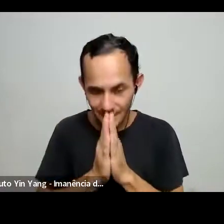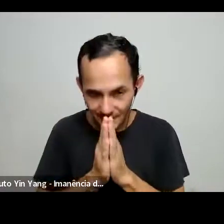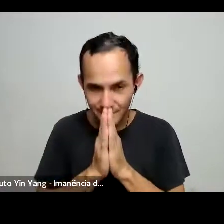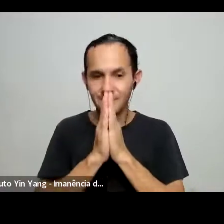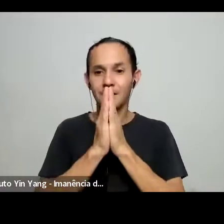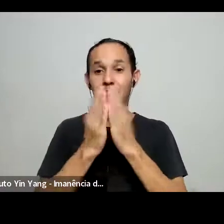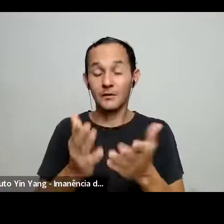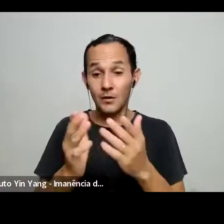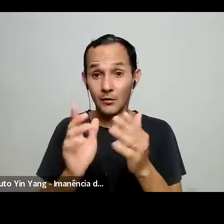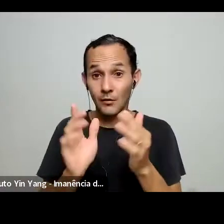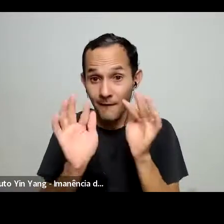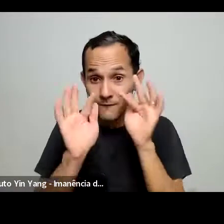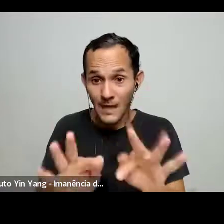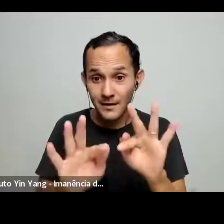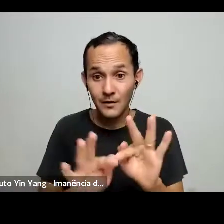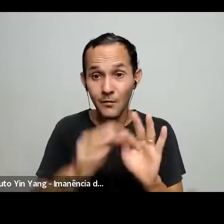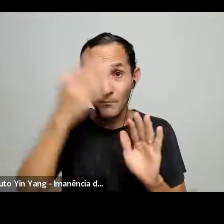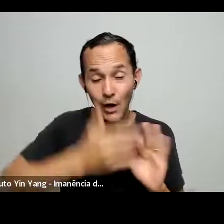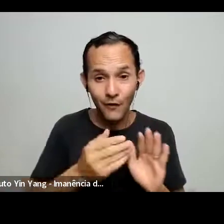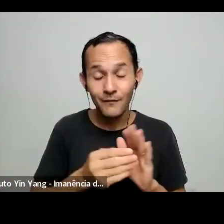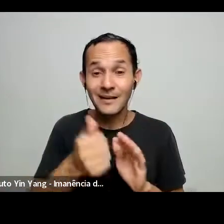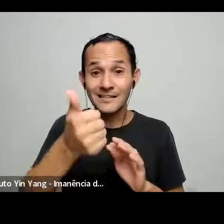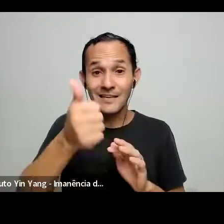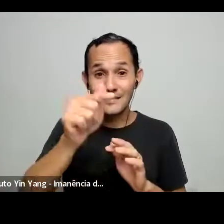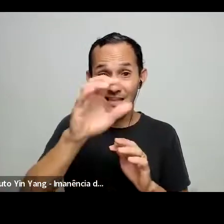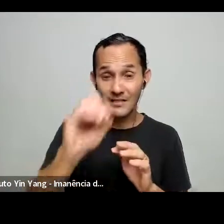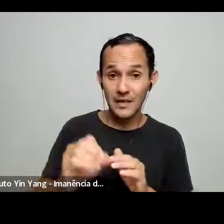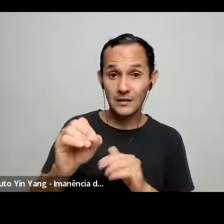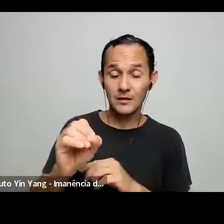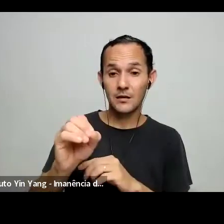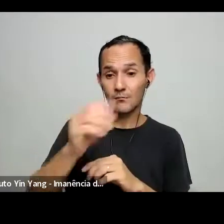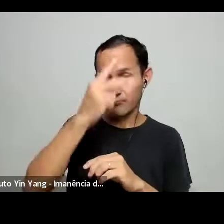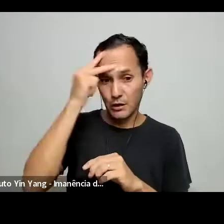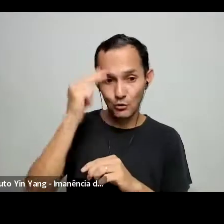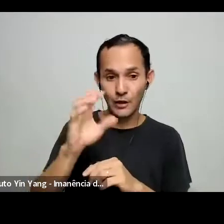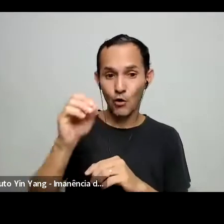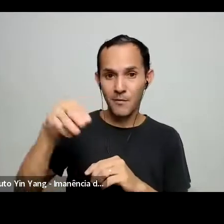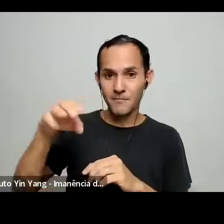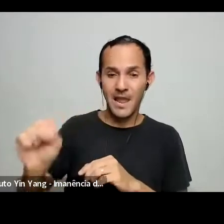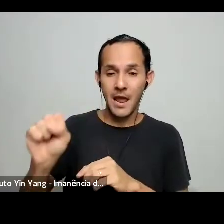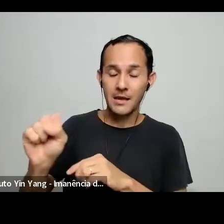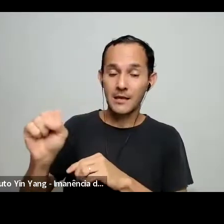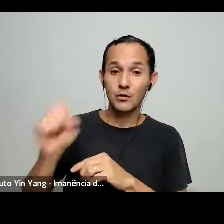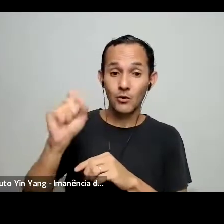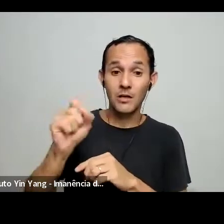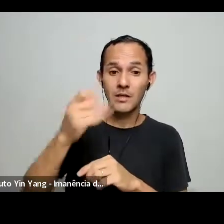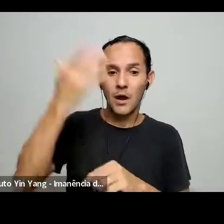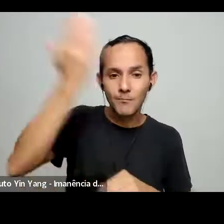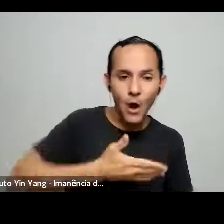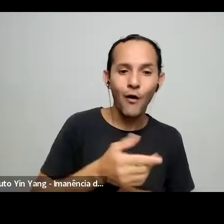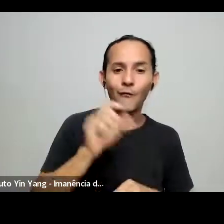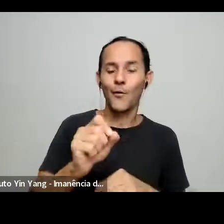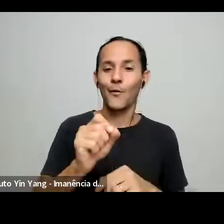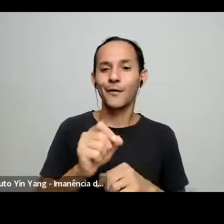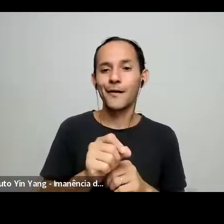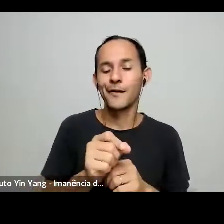só terminando aqui um dado estatístico que mais de 170 estados membros da OMS reconheceram o uso da medicina tradicional complementar